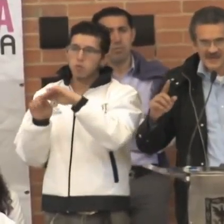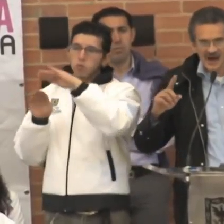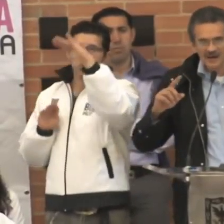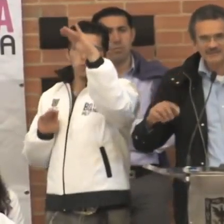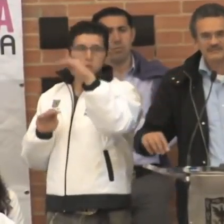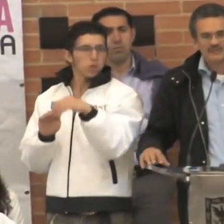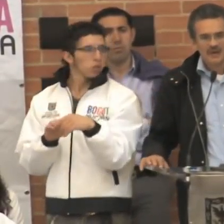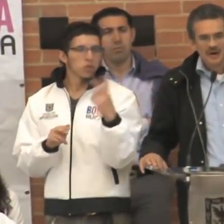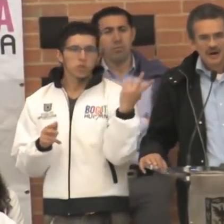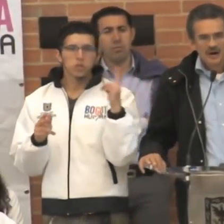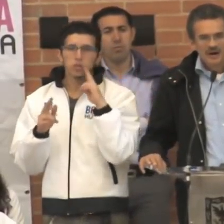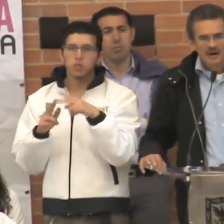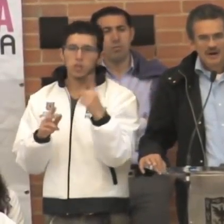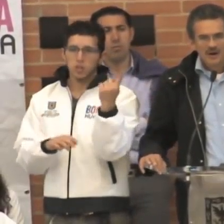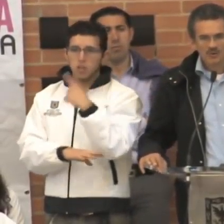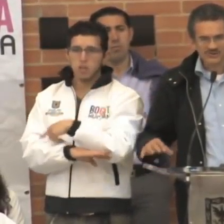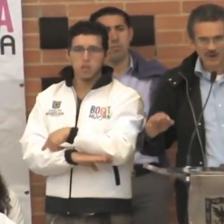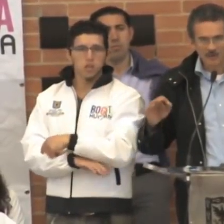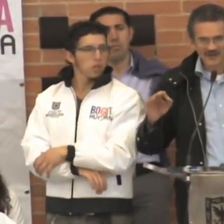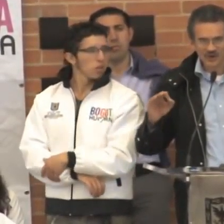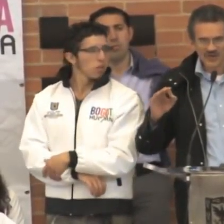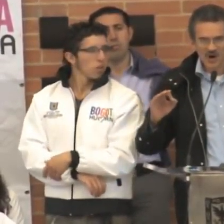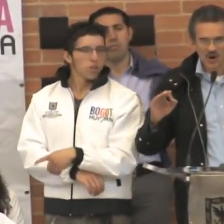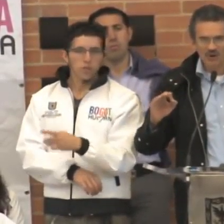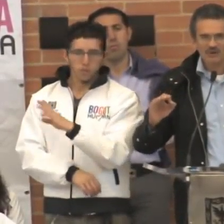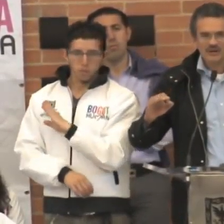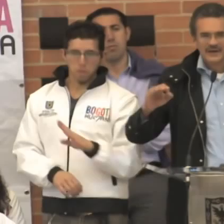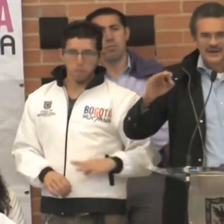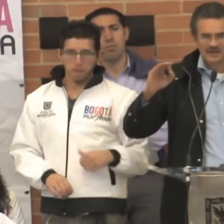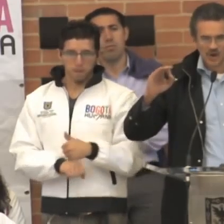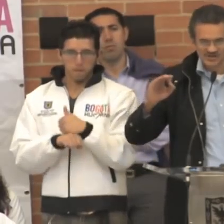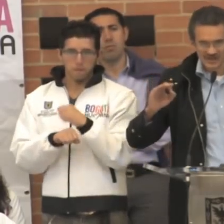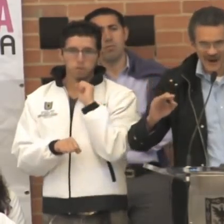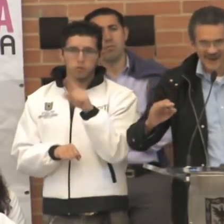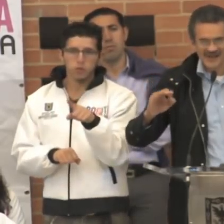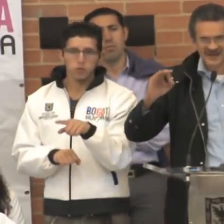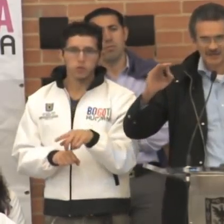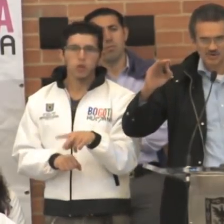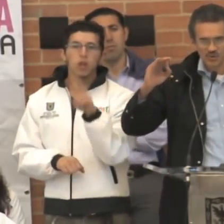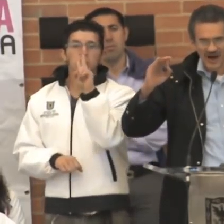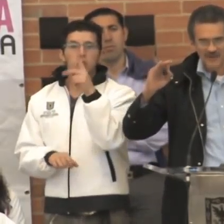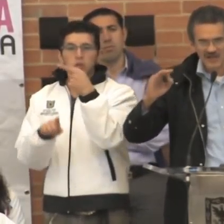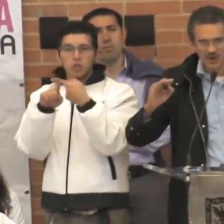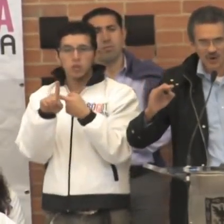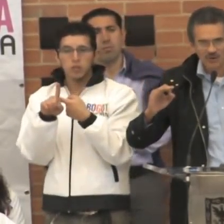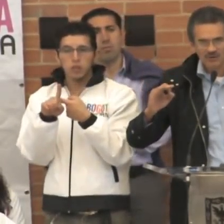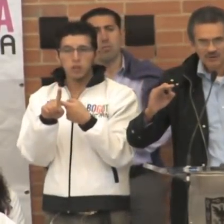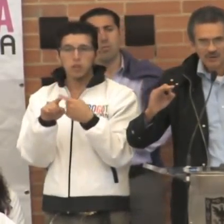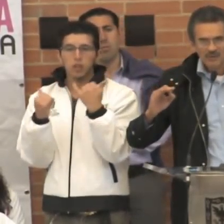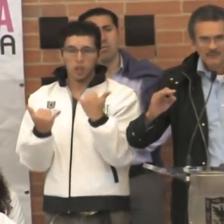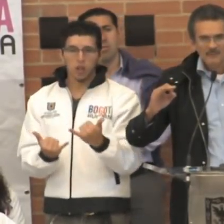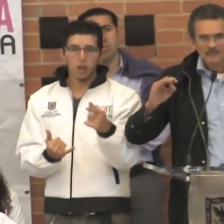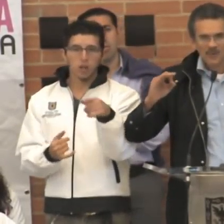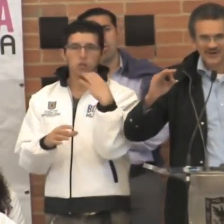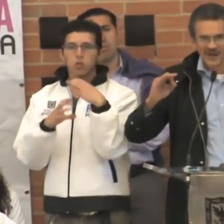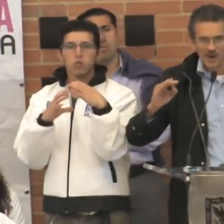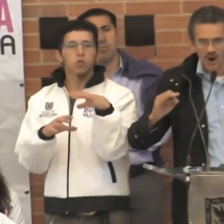Y ese día Gustavo Petro dijo, "En dos semanas haremos un cabildo